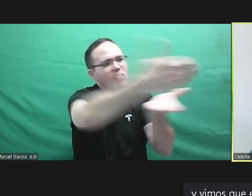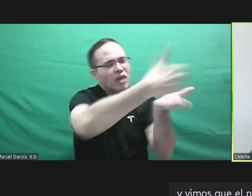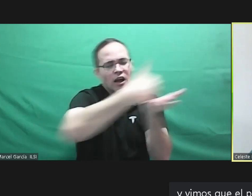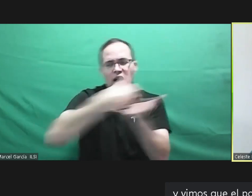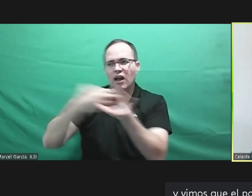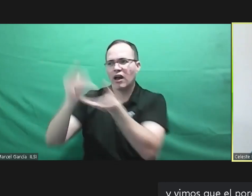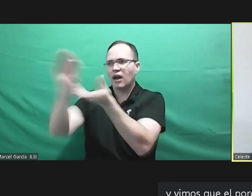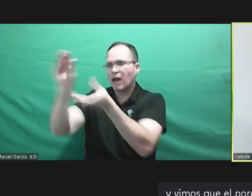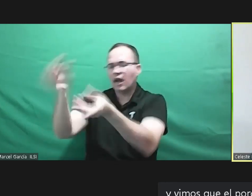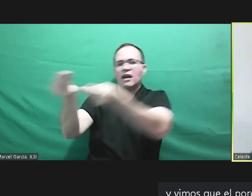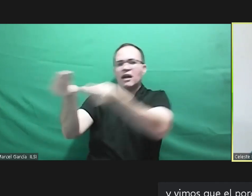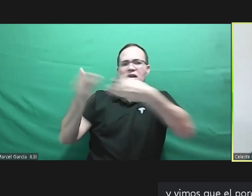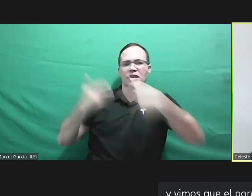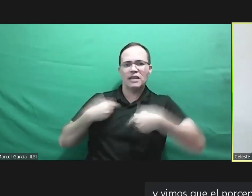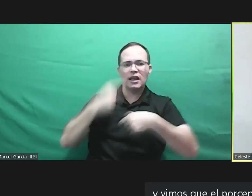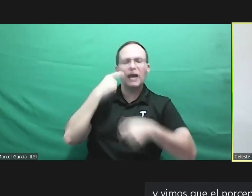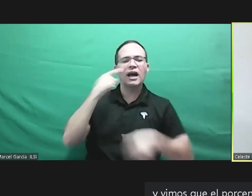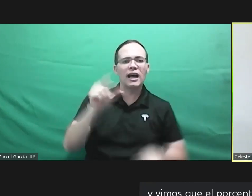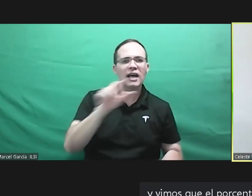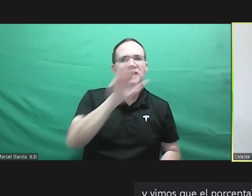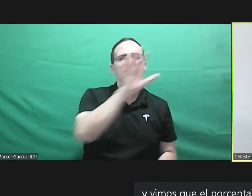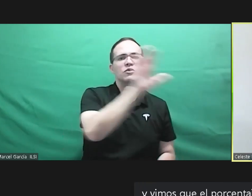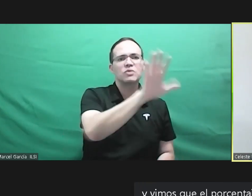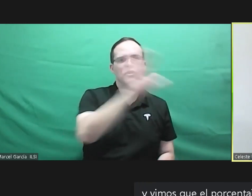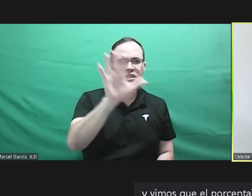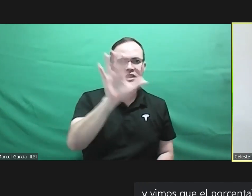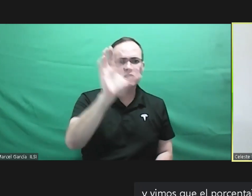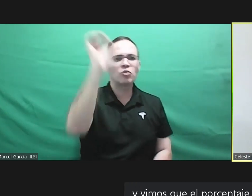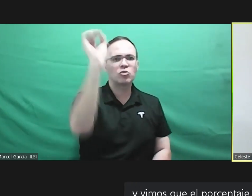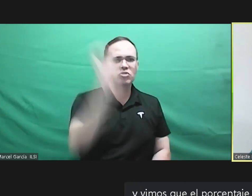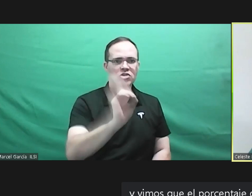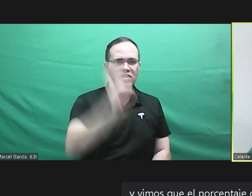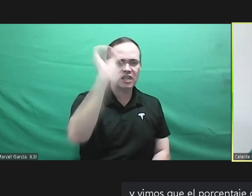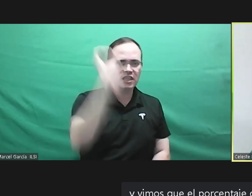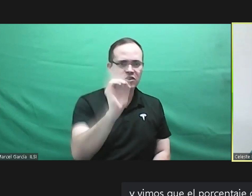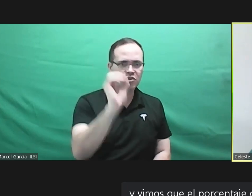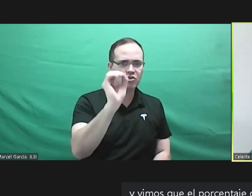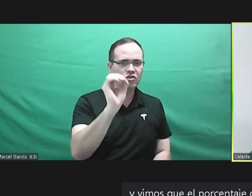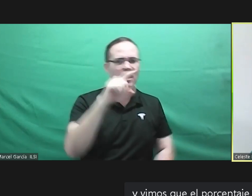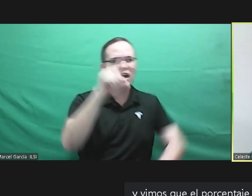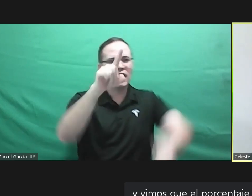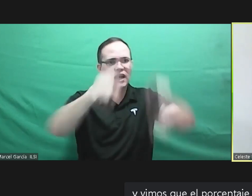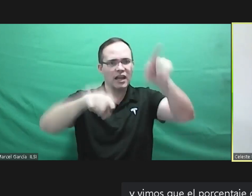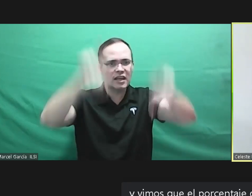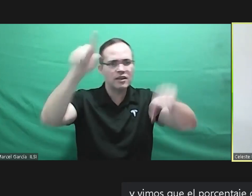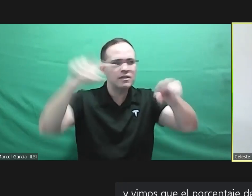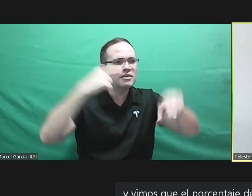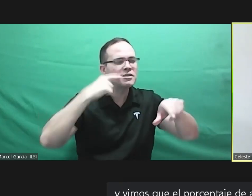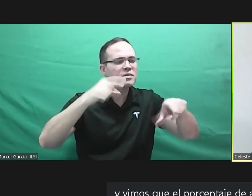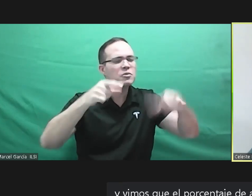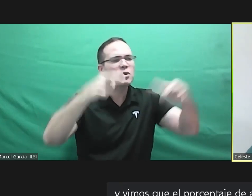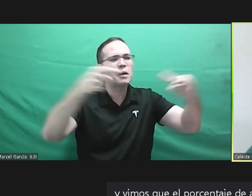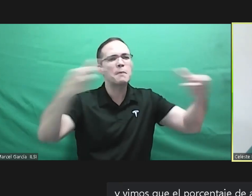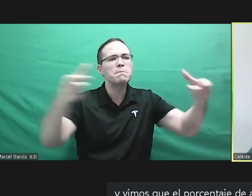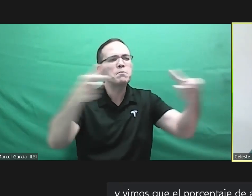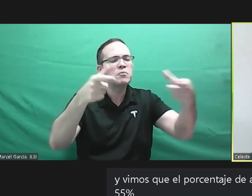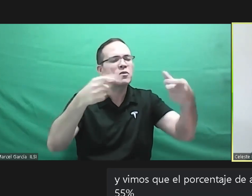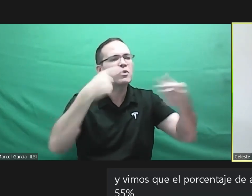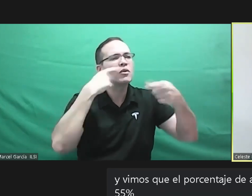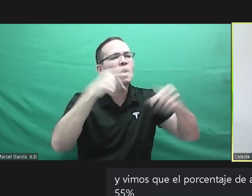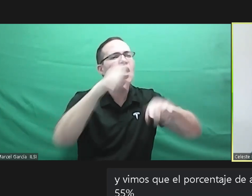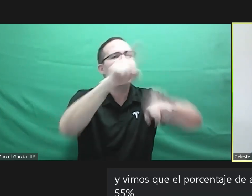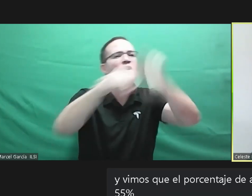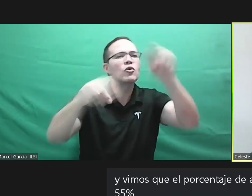55% si se consideran los indicadores que no se producen, pero que podrían producirse con la información con